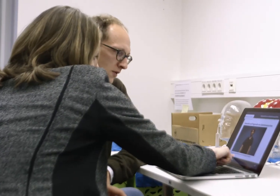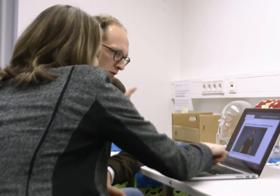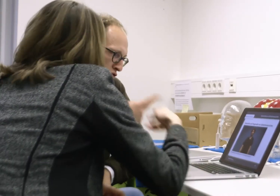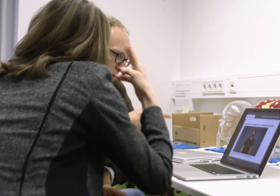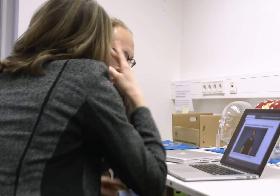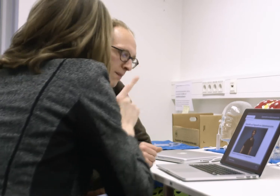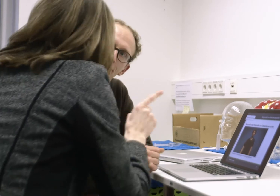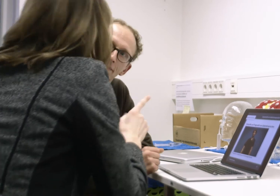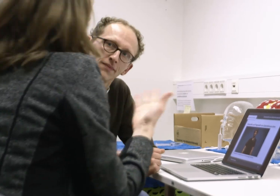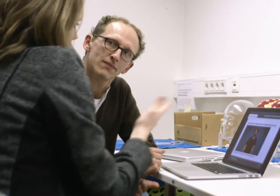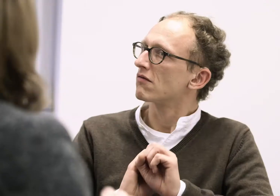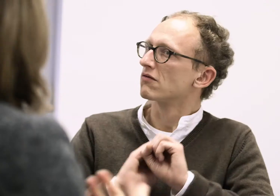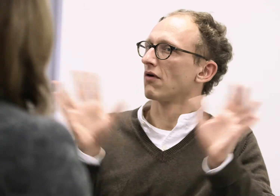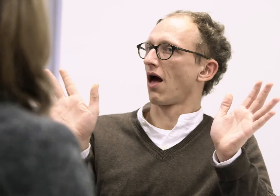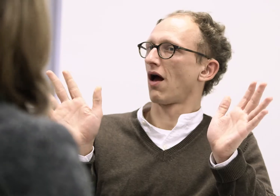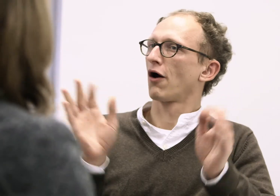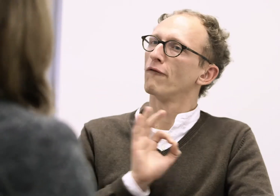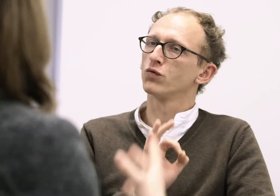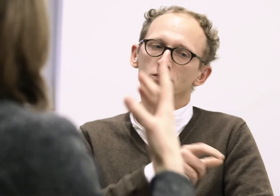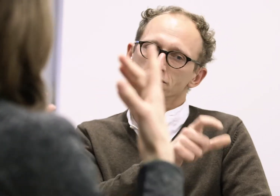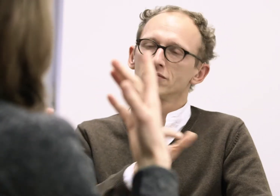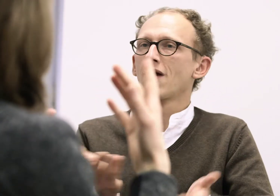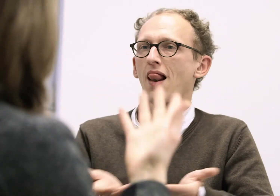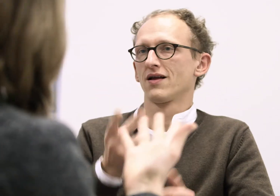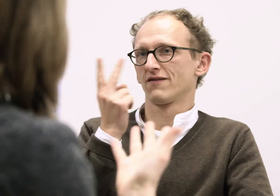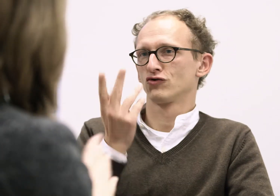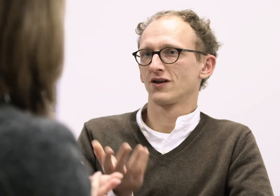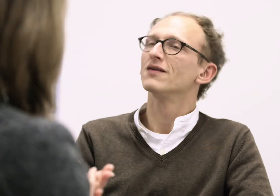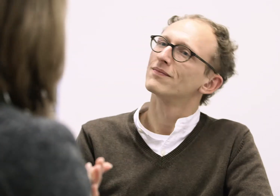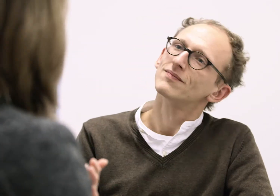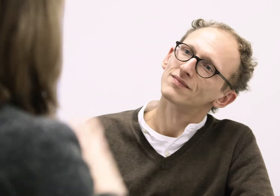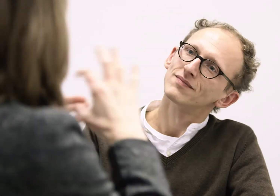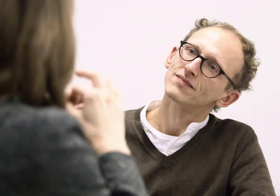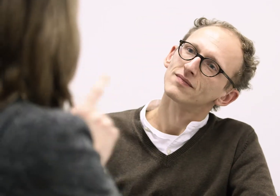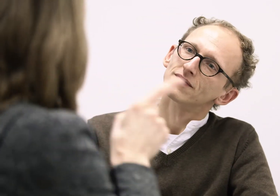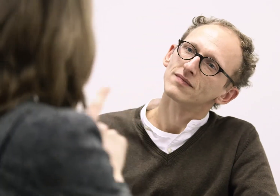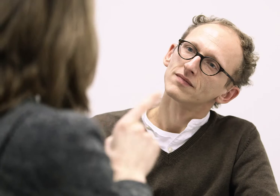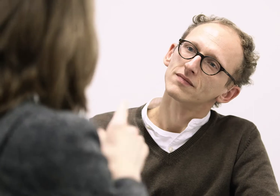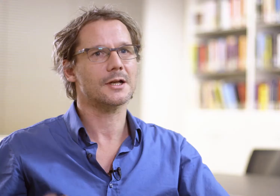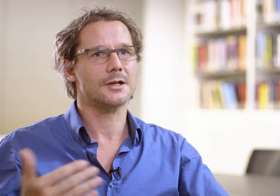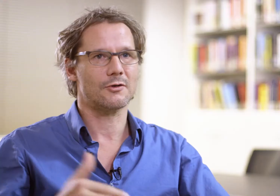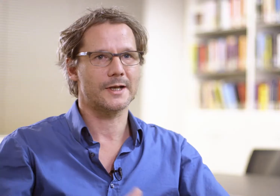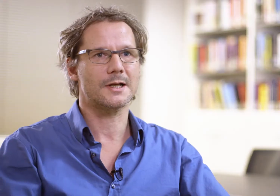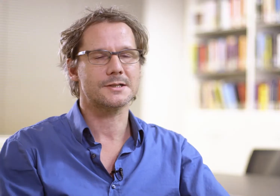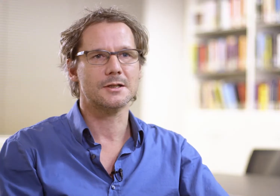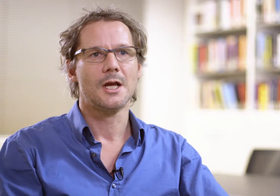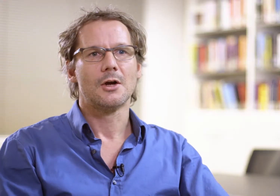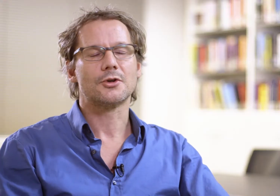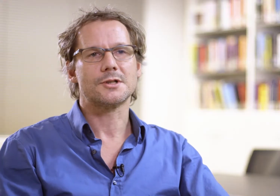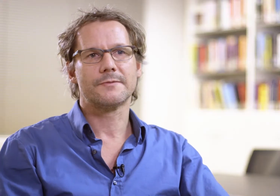Für das erste Experiment muss man noch hinzufügen, dass ich das Zeigen auf einem bestimmten Punkt nicht immer verwenden muss. Ich kann ihn auch weglassen und trotzdem